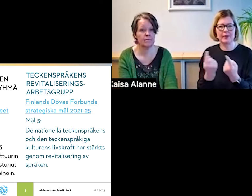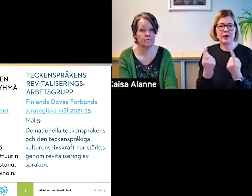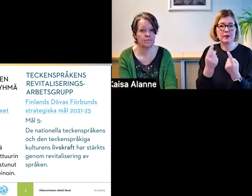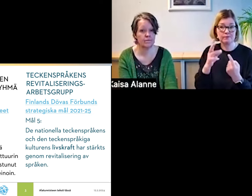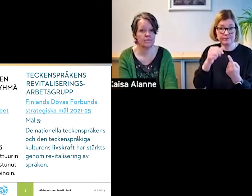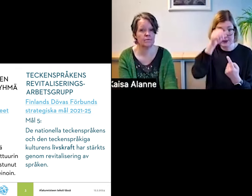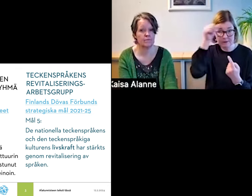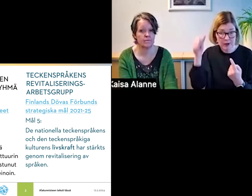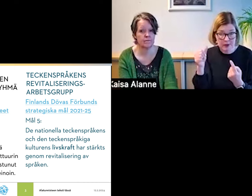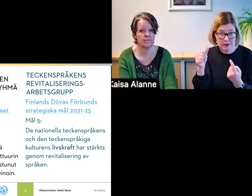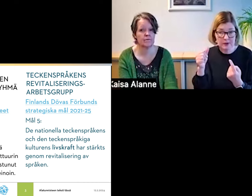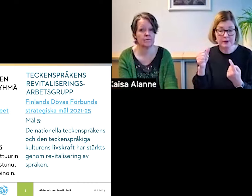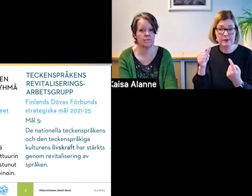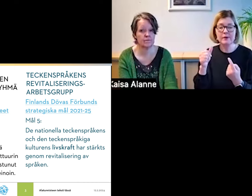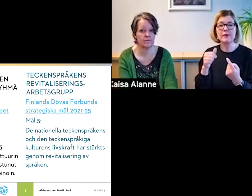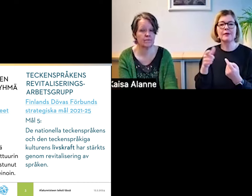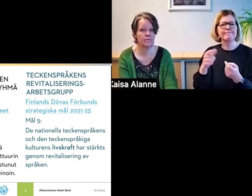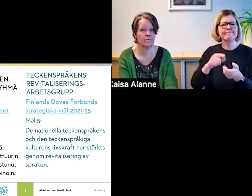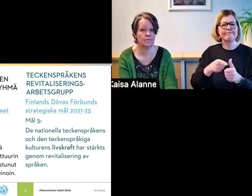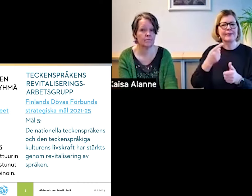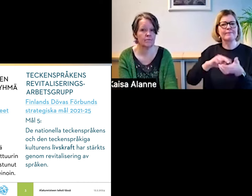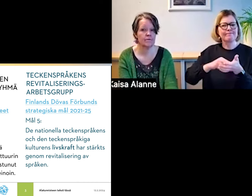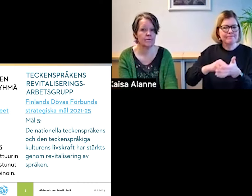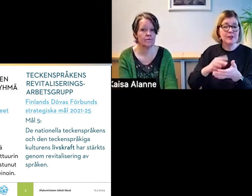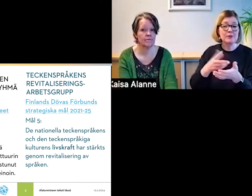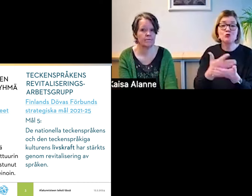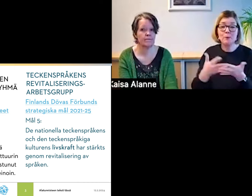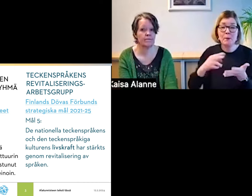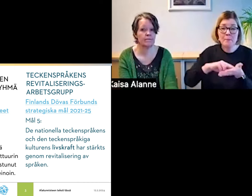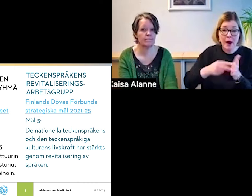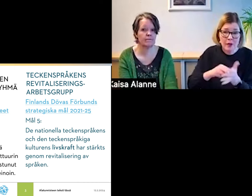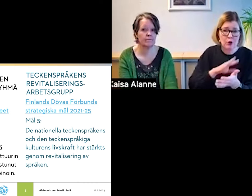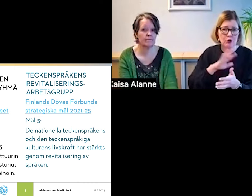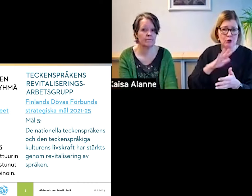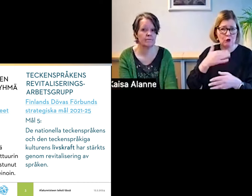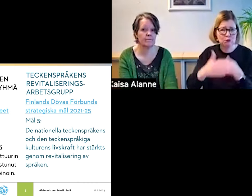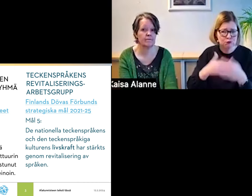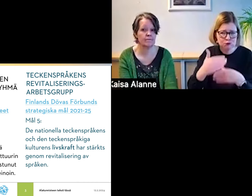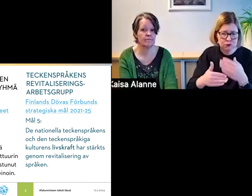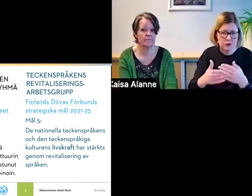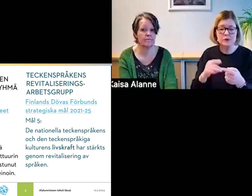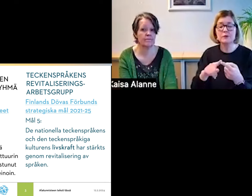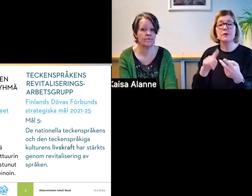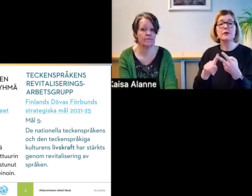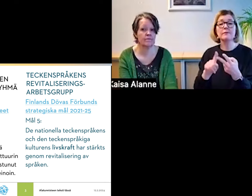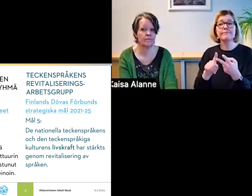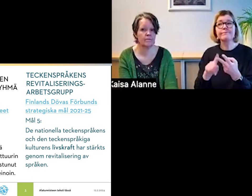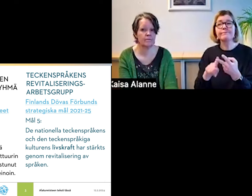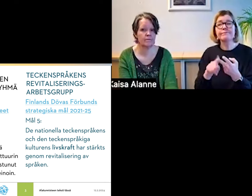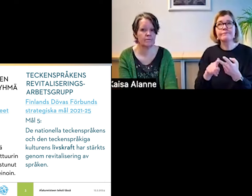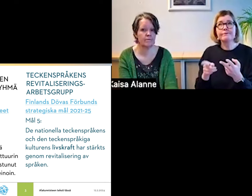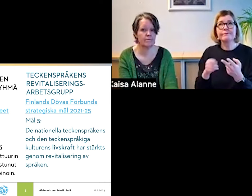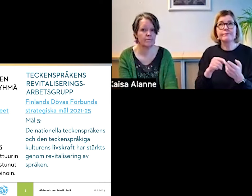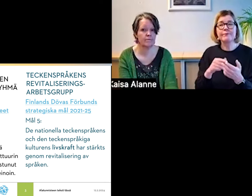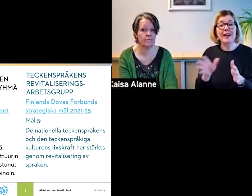erilainen suomalaiseen viittomakieleen verrattuna. Heidän asema on entistä vaikeampi. Ja Språkplan